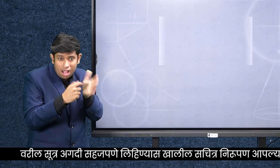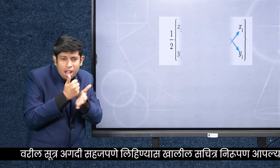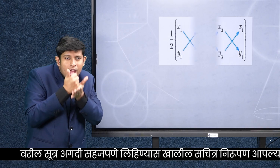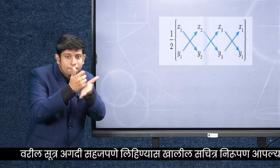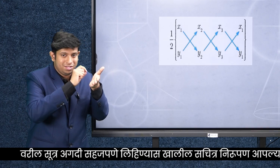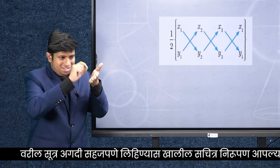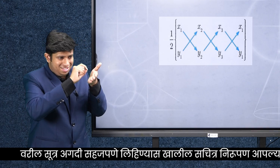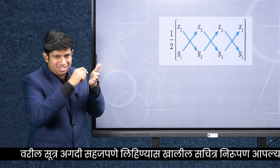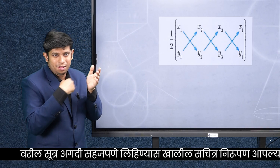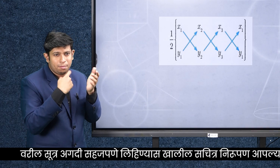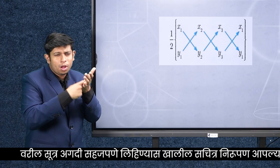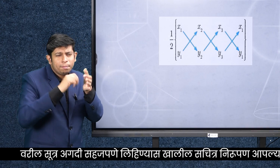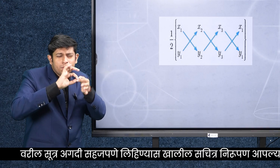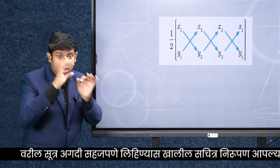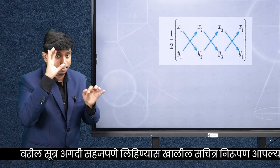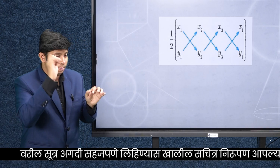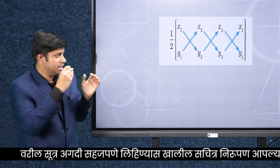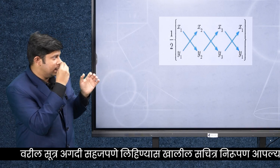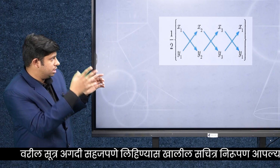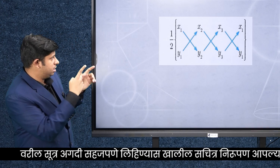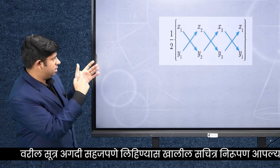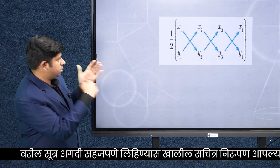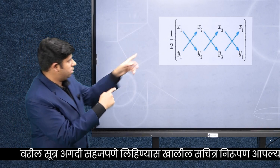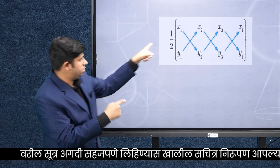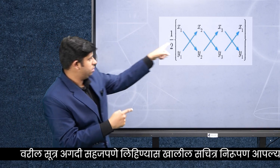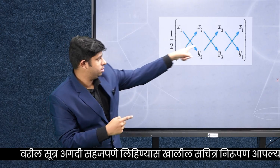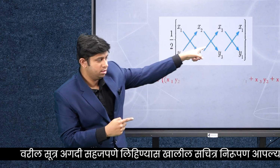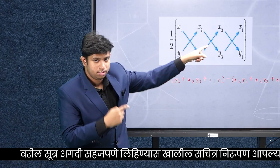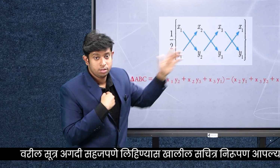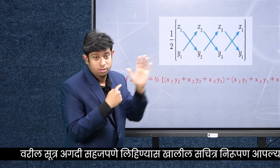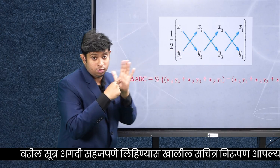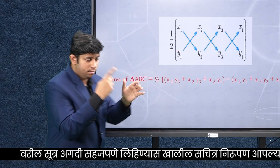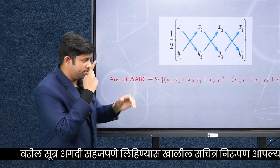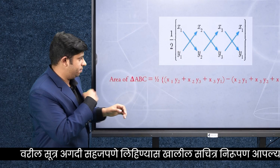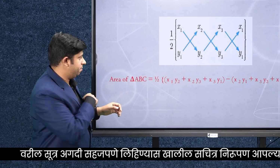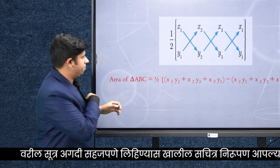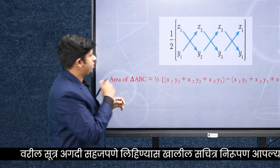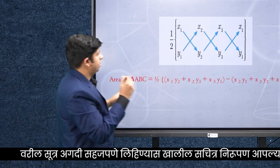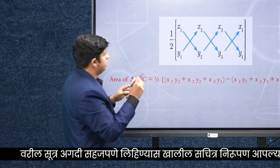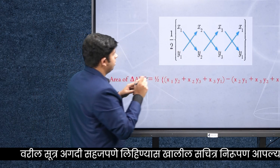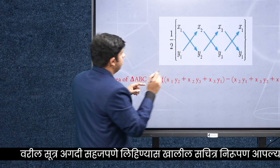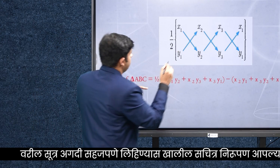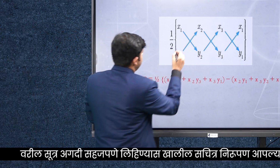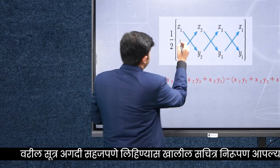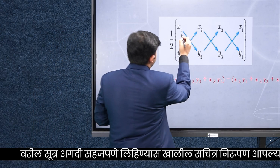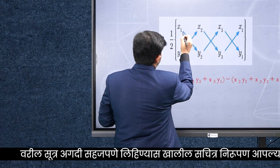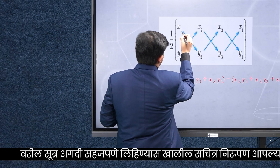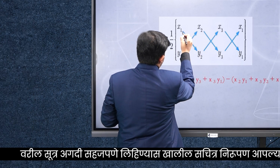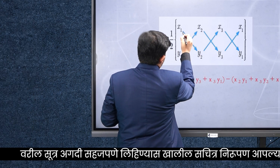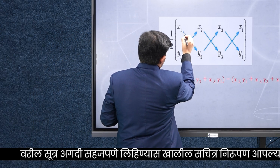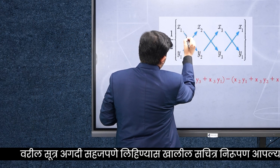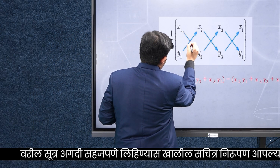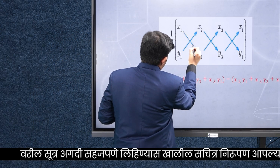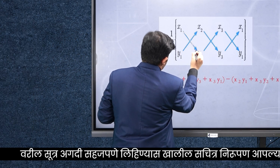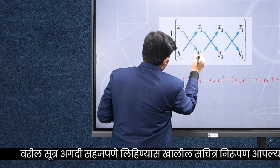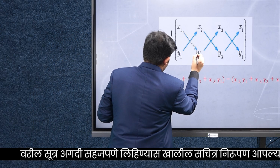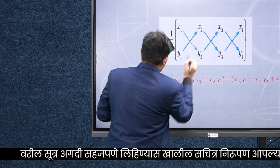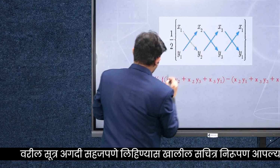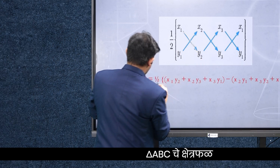वरील सूत्र अगदी सहजपणे लिहिण्यास खालील सचित्र निरूपण आपल्याला मदत करते.